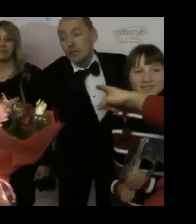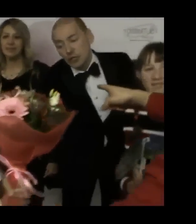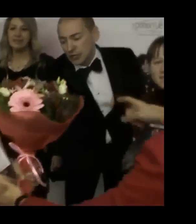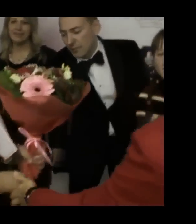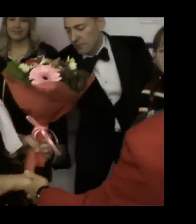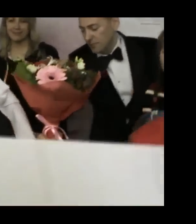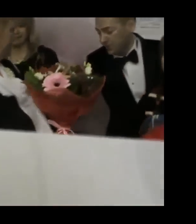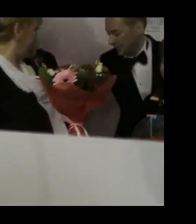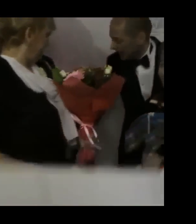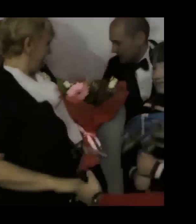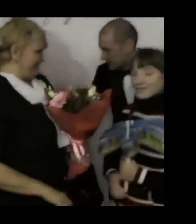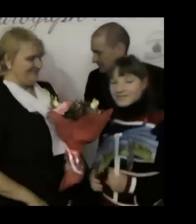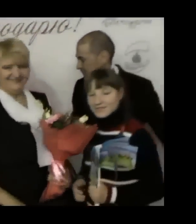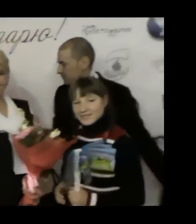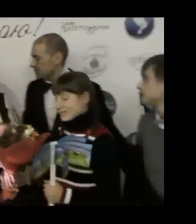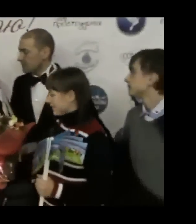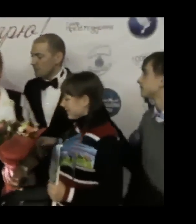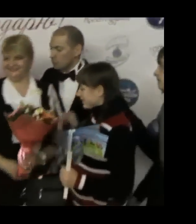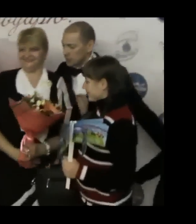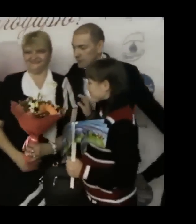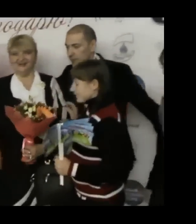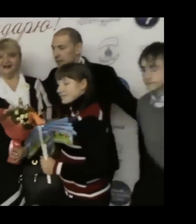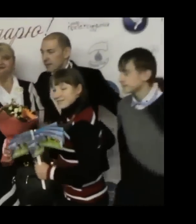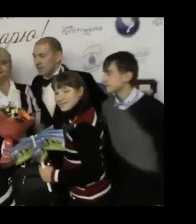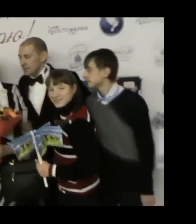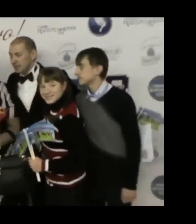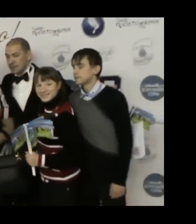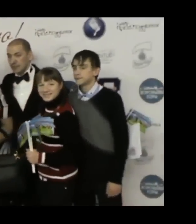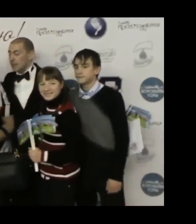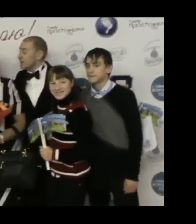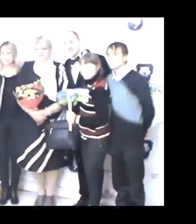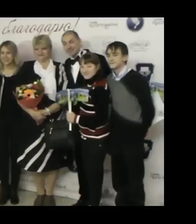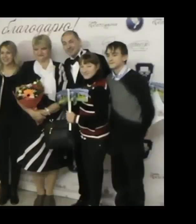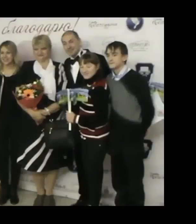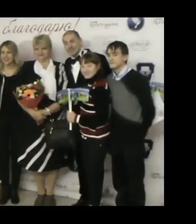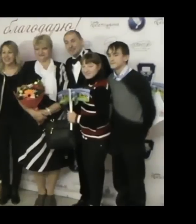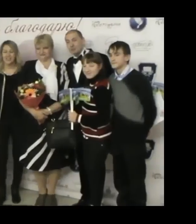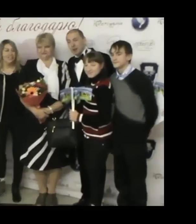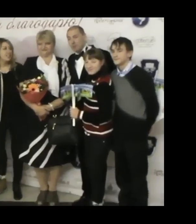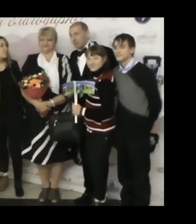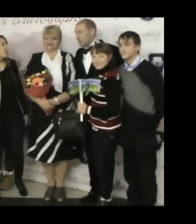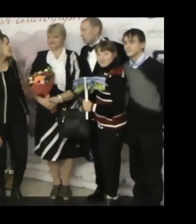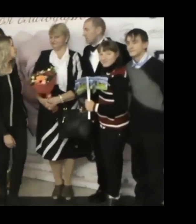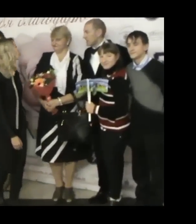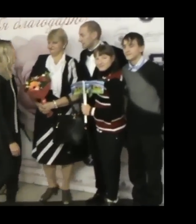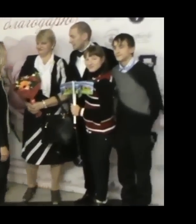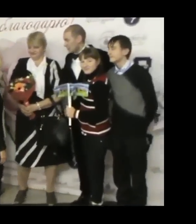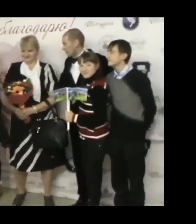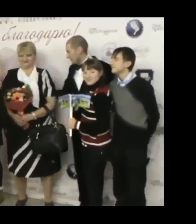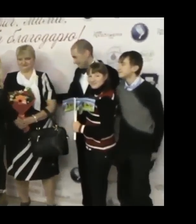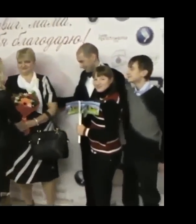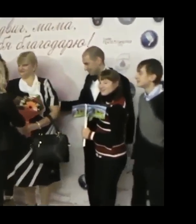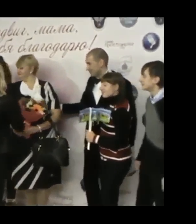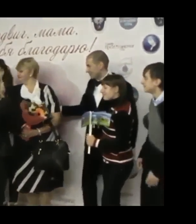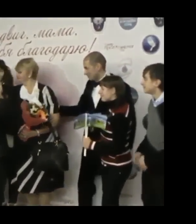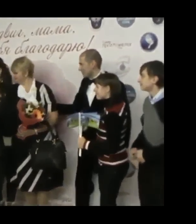Любой Василий, идите к нам. Давайте. Вот. Давайте. Это. Вот папе обидно. Спасибо, что